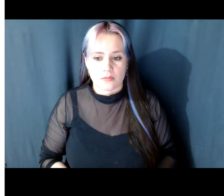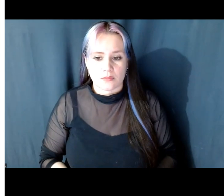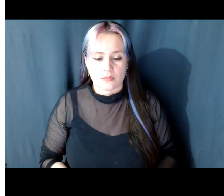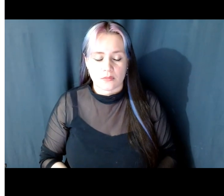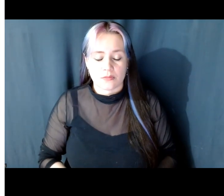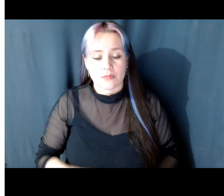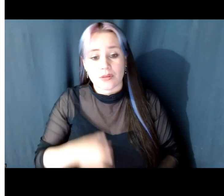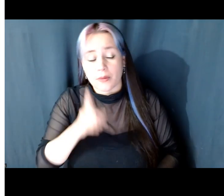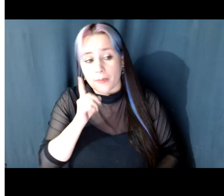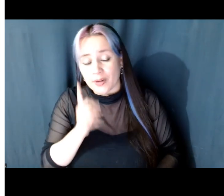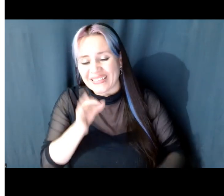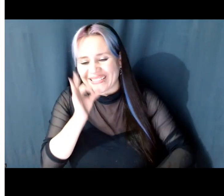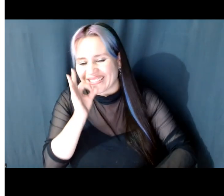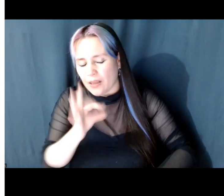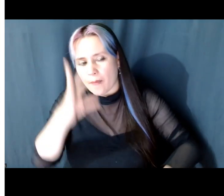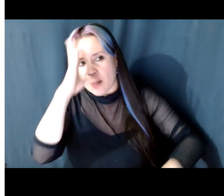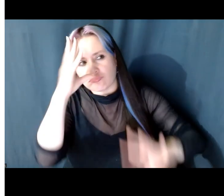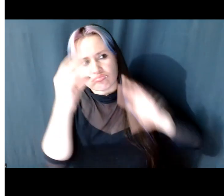auditiva